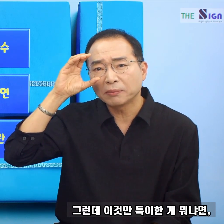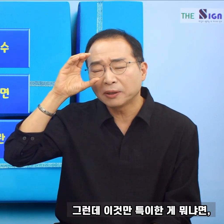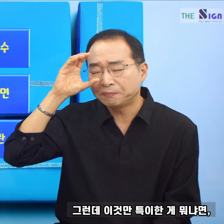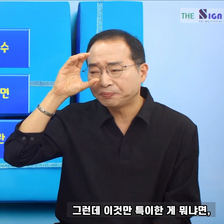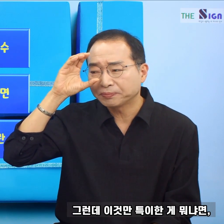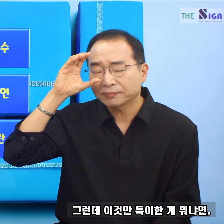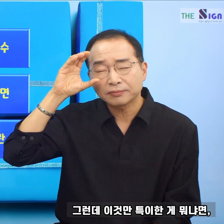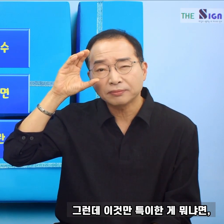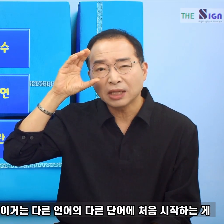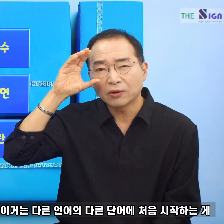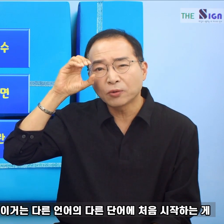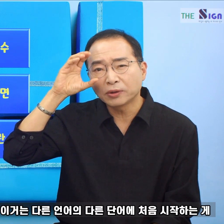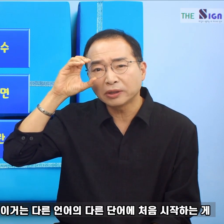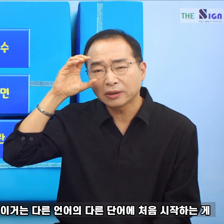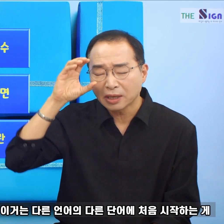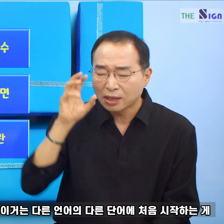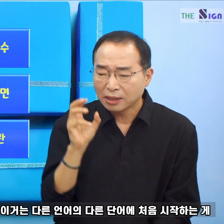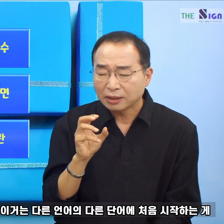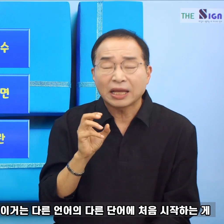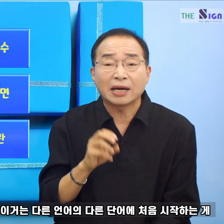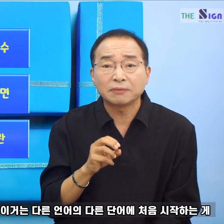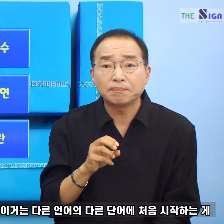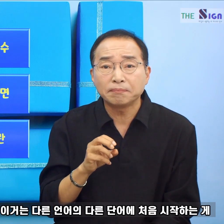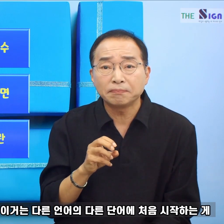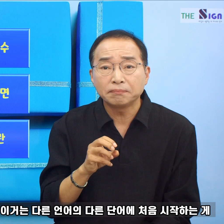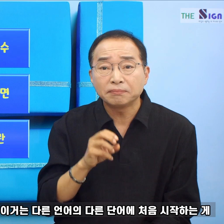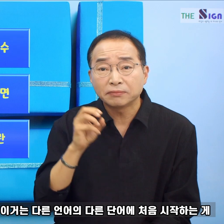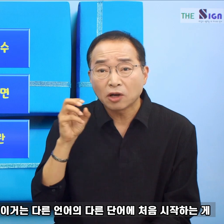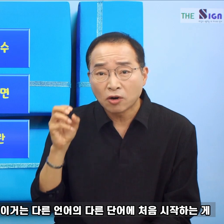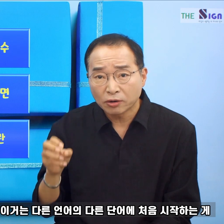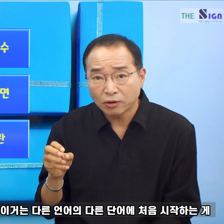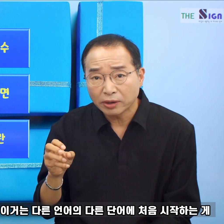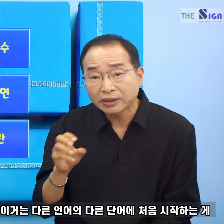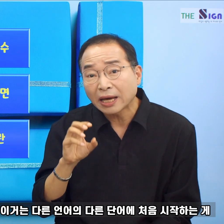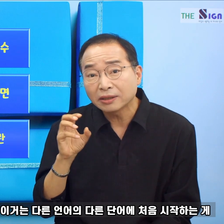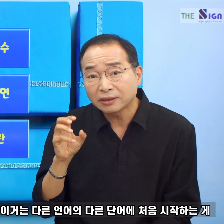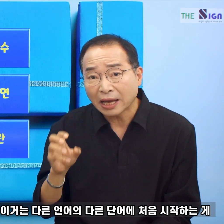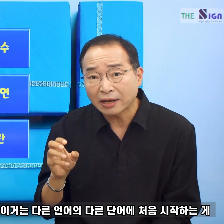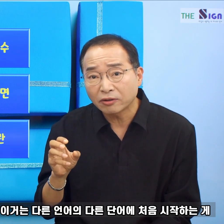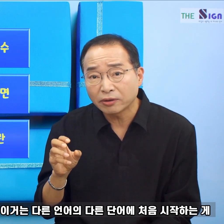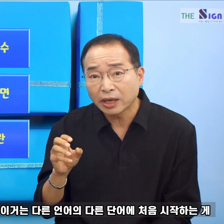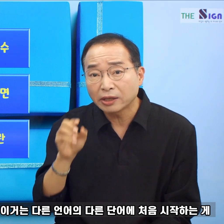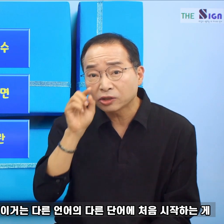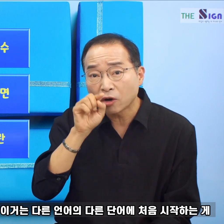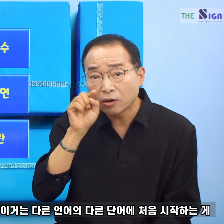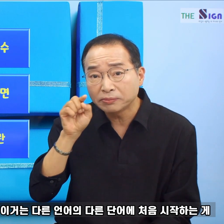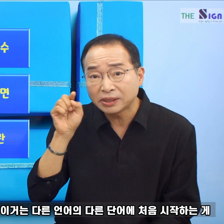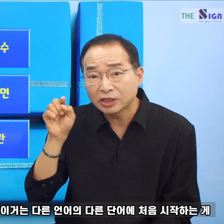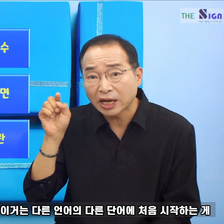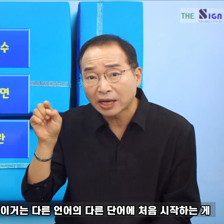뭐냐면 이거는 다른 언어의 다른 단어에 처음 시작하는